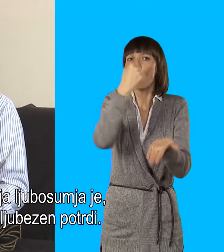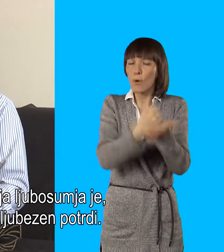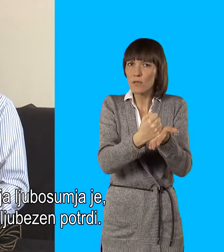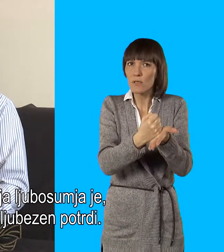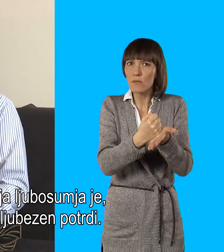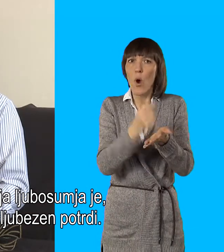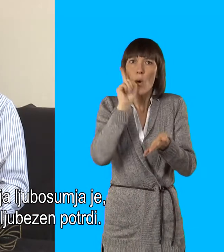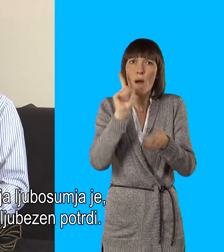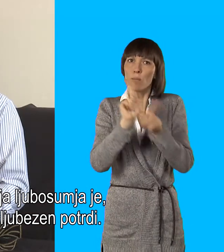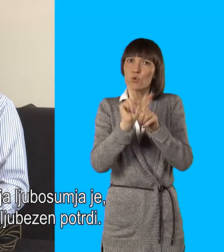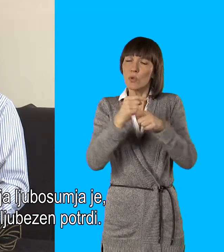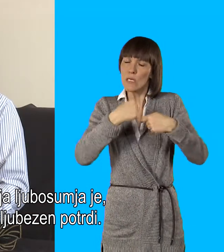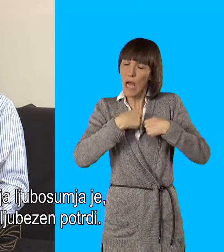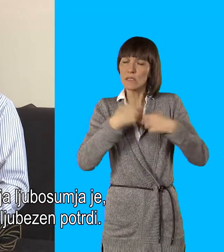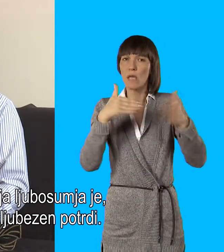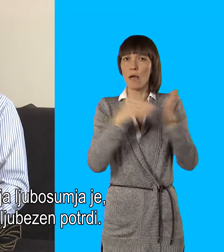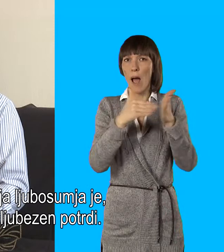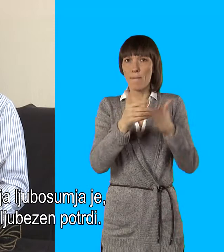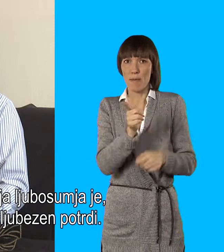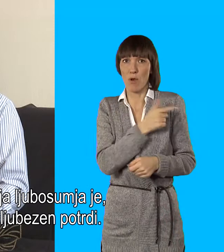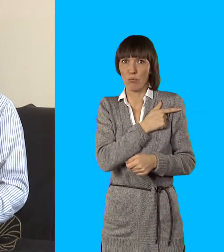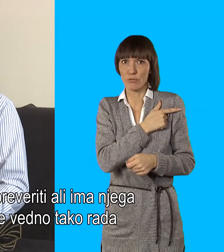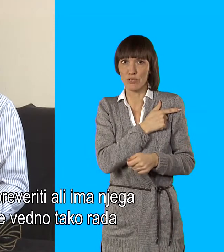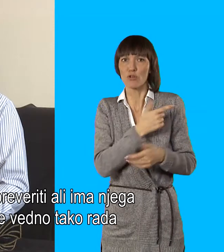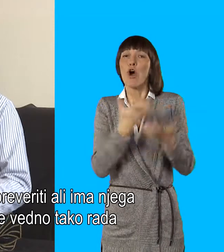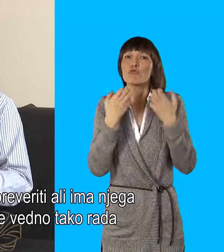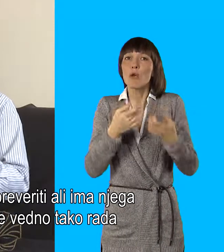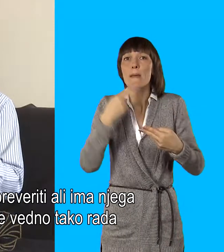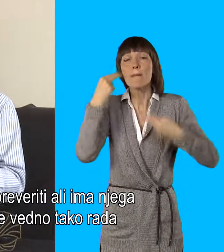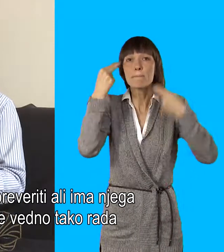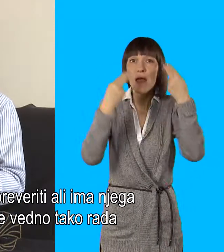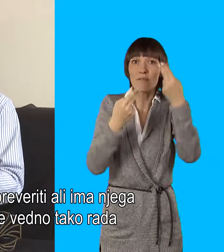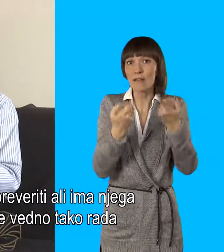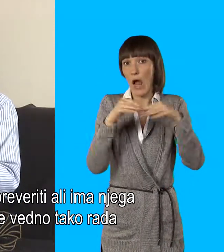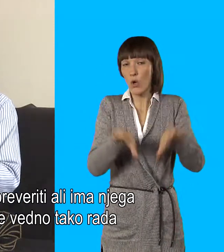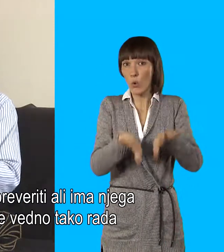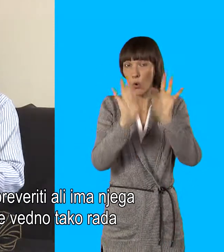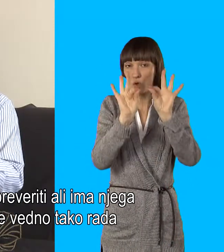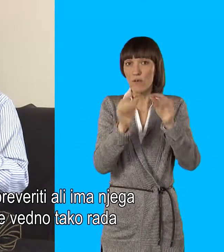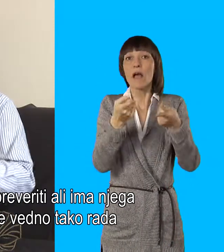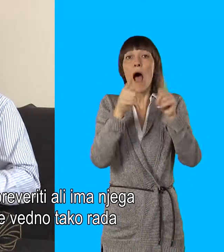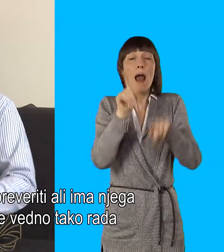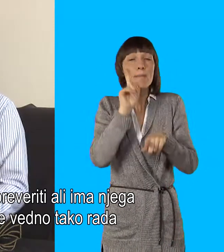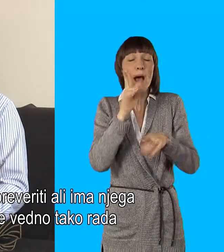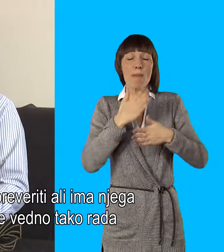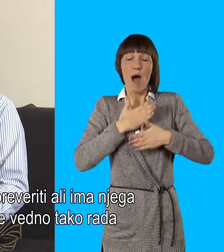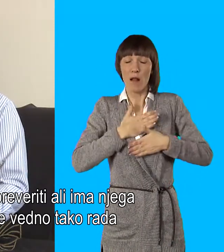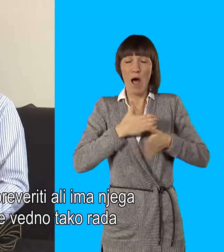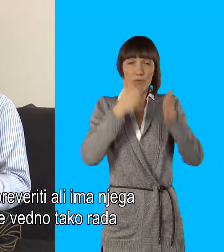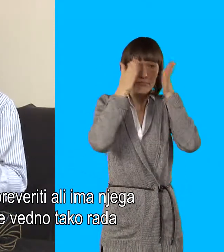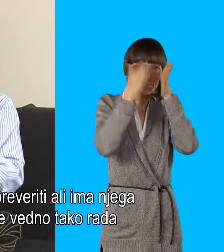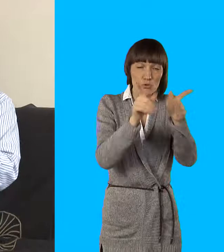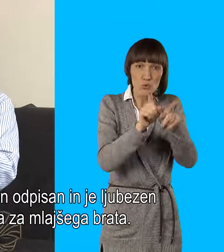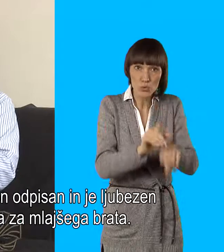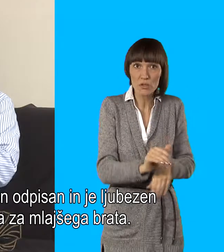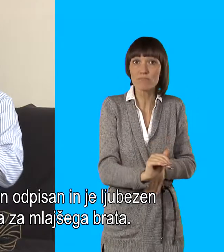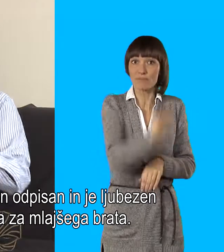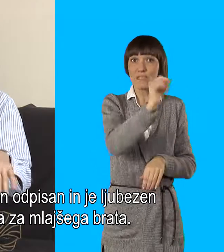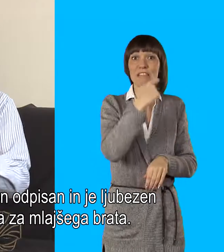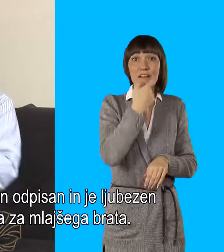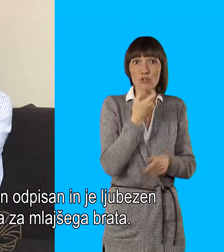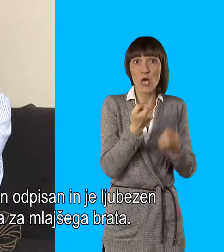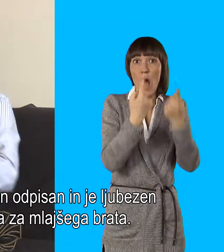predstavlja potencialno nevarnost, da bo speljala ljubljeno osebo, pozornost in ljubezen ljubljene osebe in da bomo mi ostali brez ali